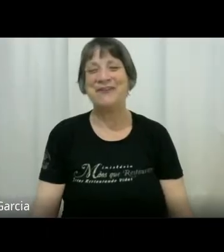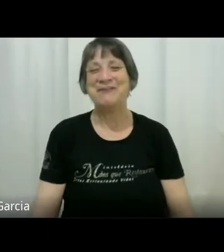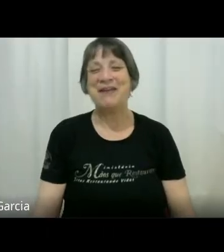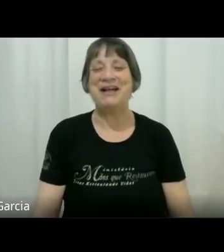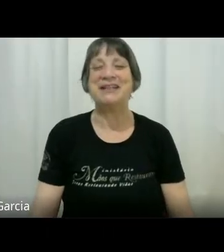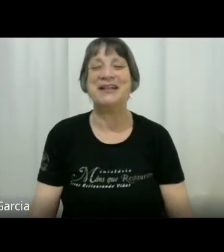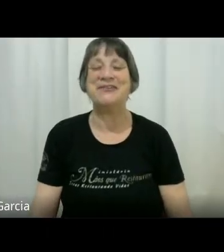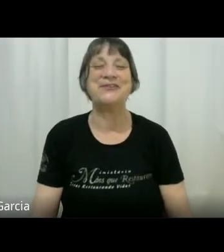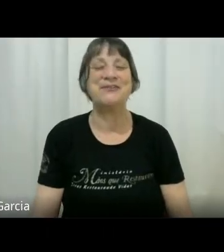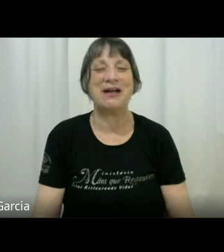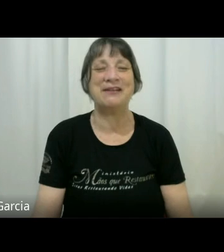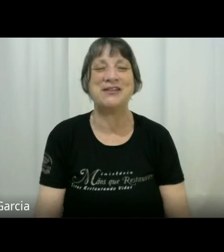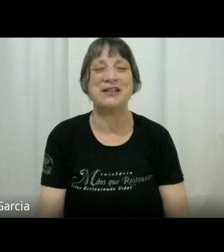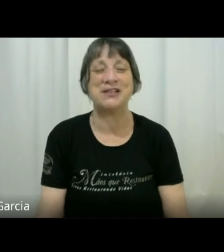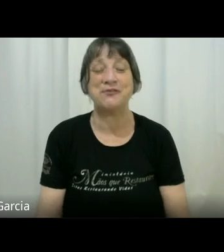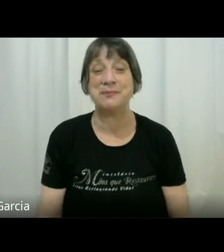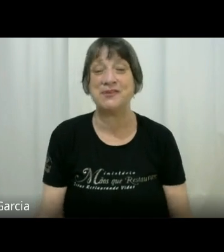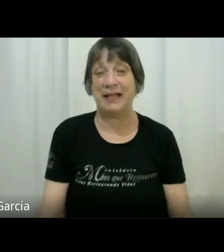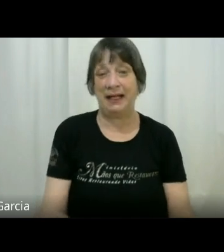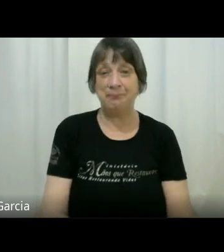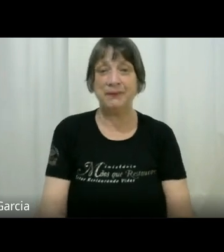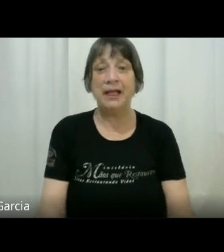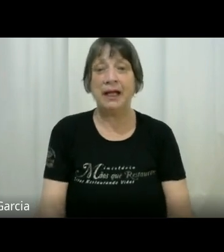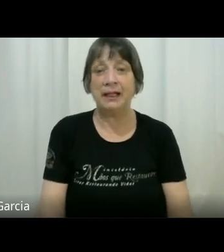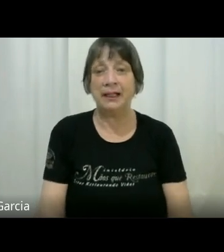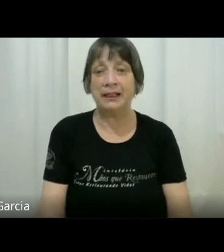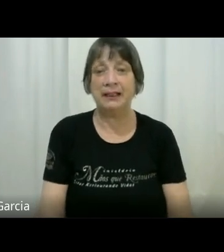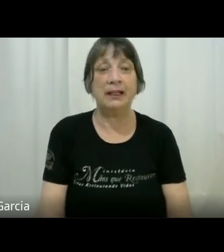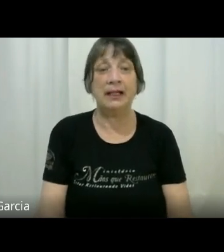Não. Então, nós vamos lá.